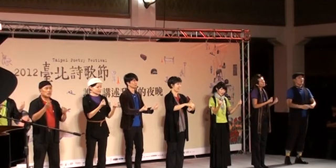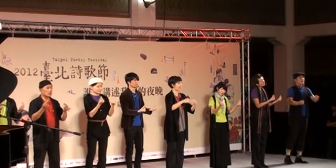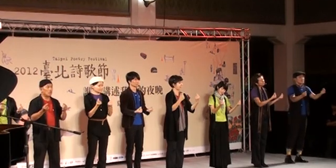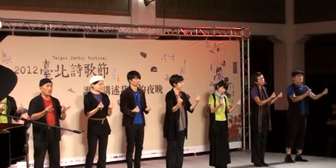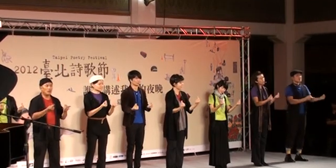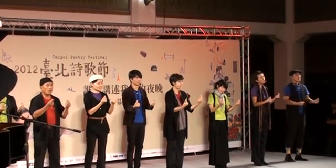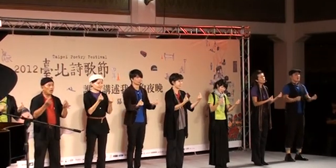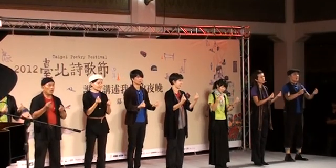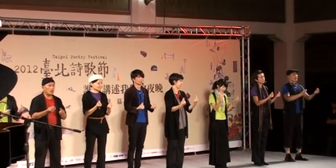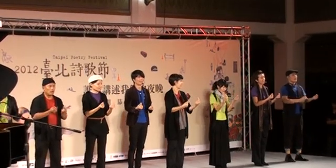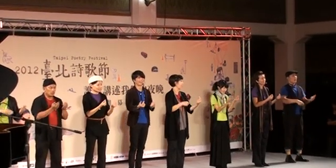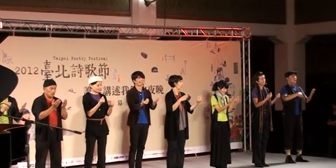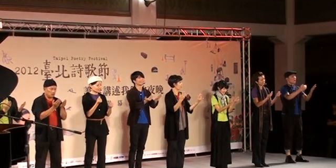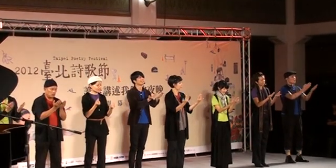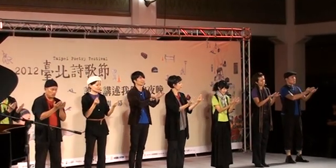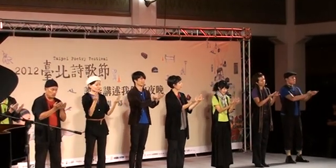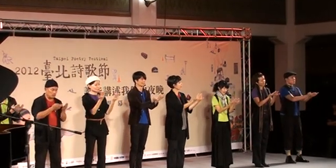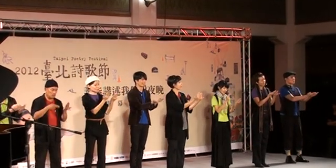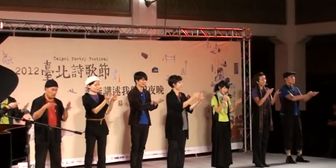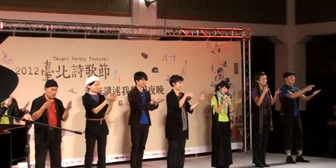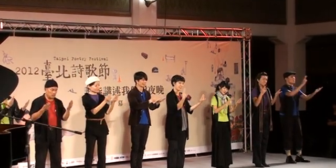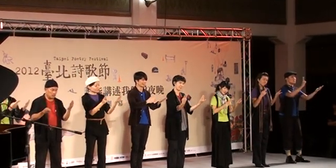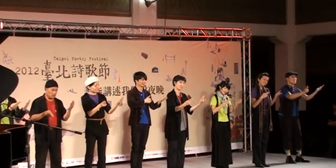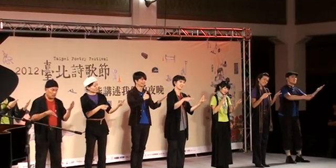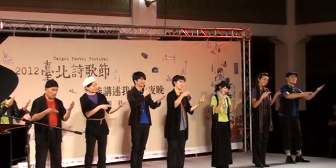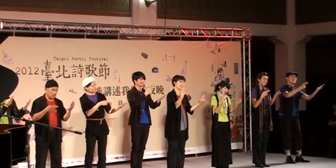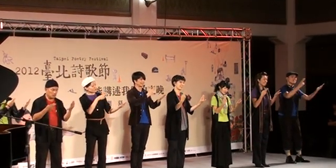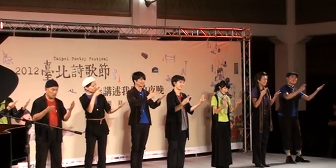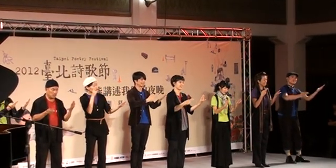如一册诗集，